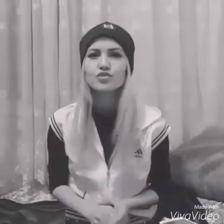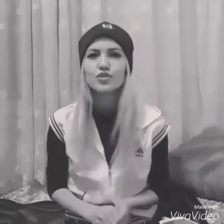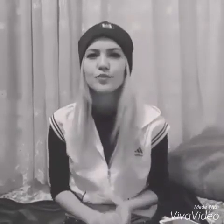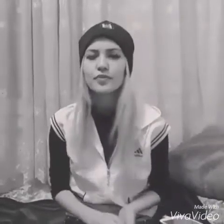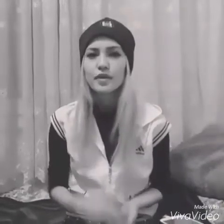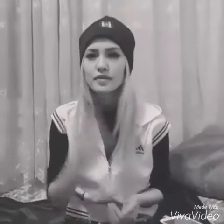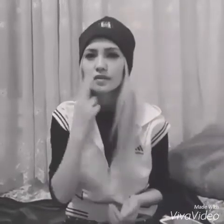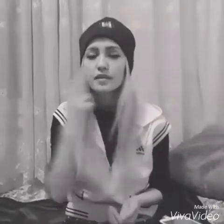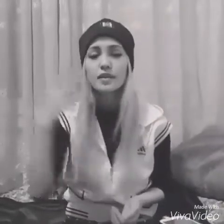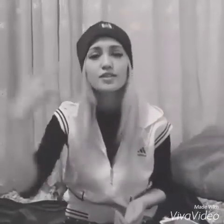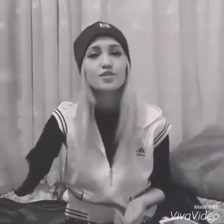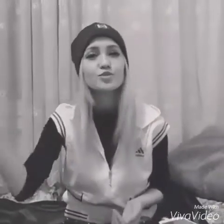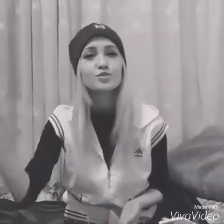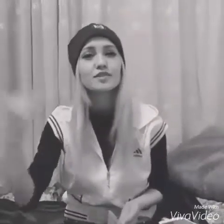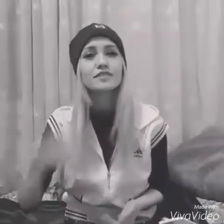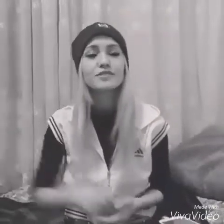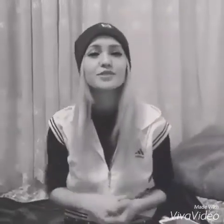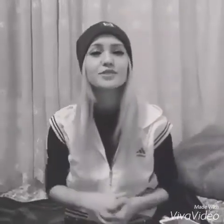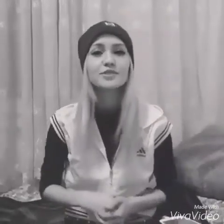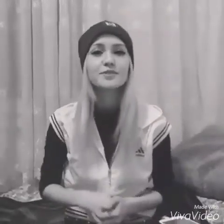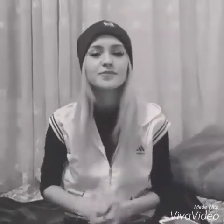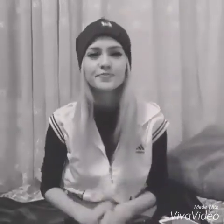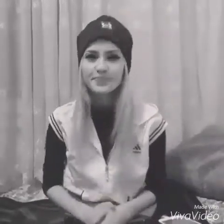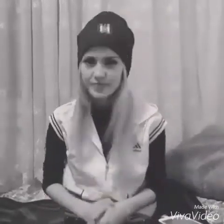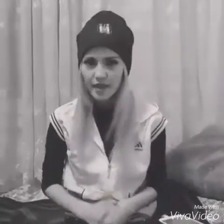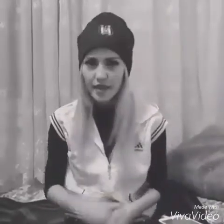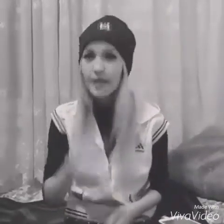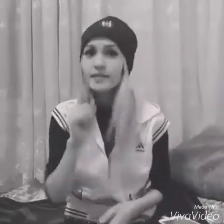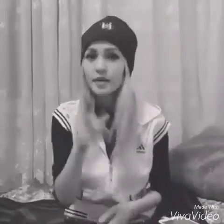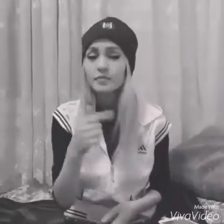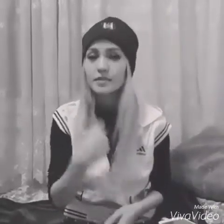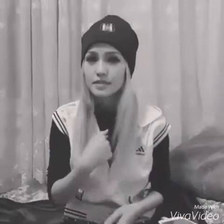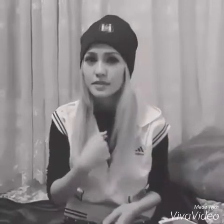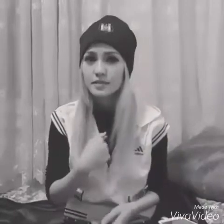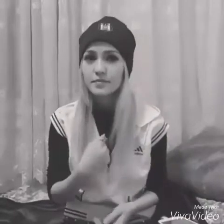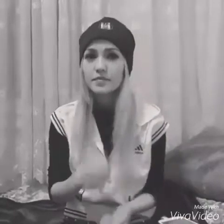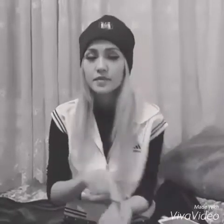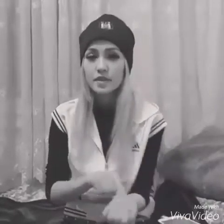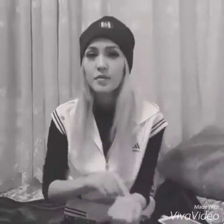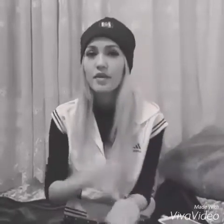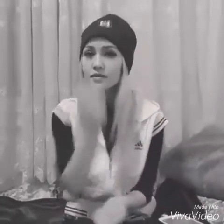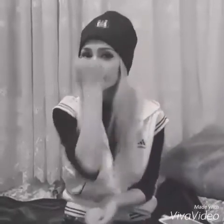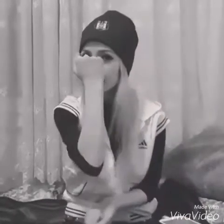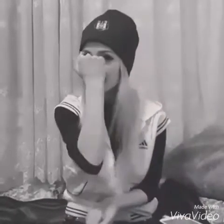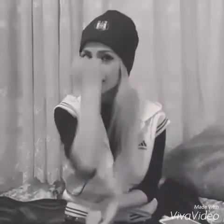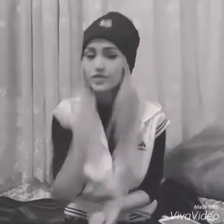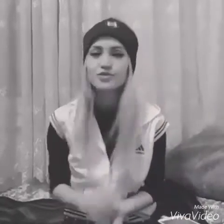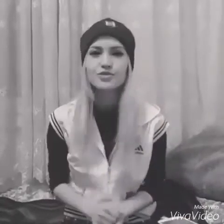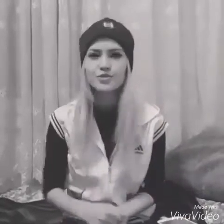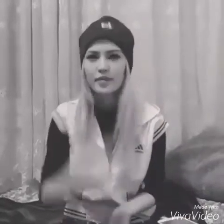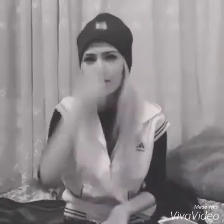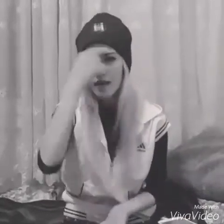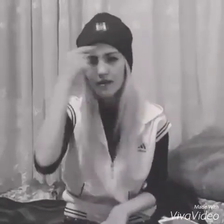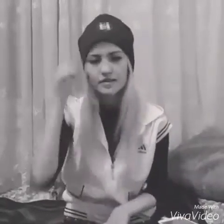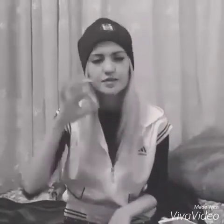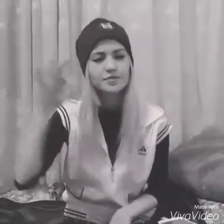yaşım, sigara dumanı. Sen benim damardaki kanım,